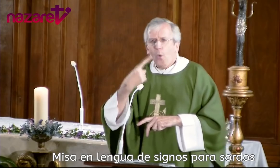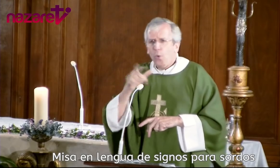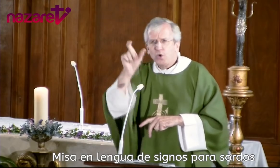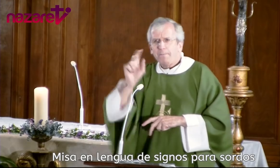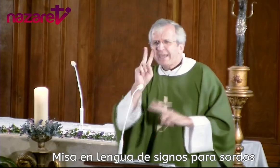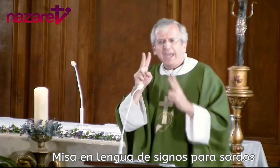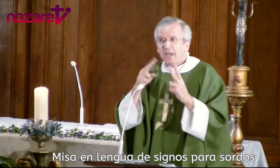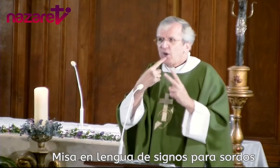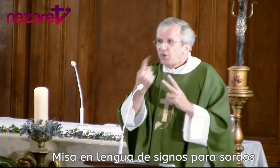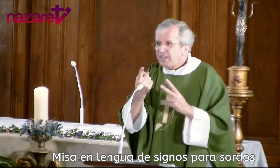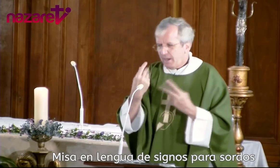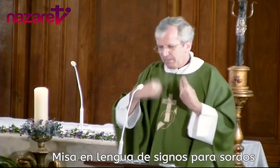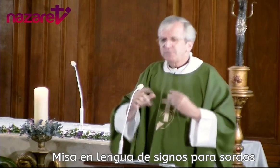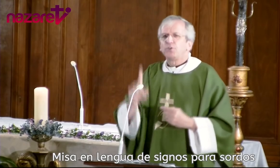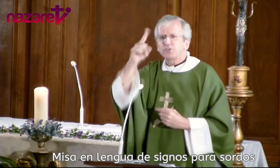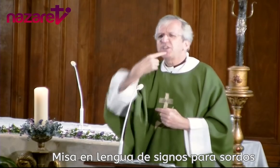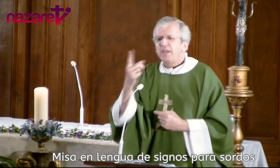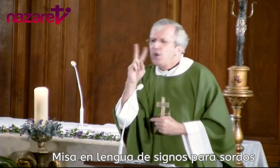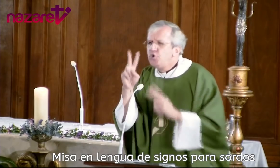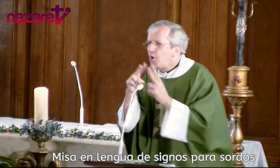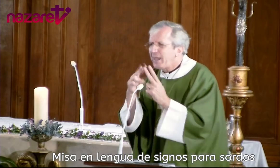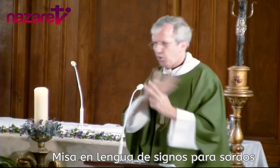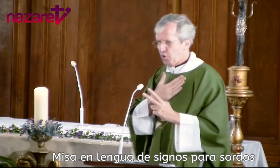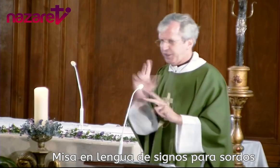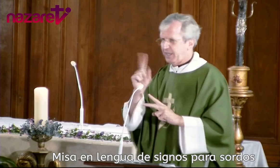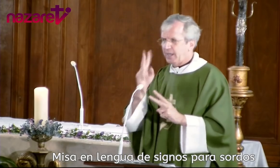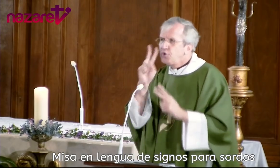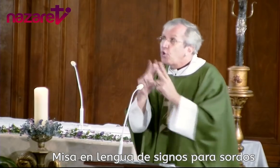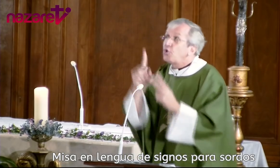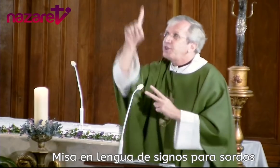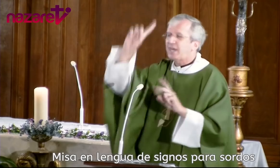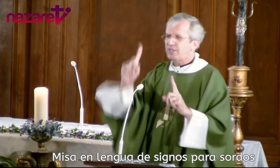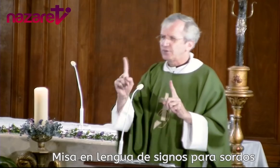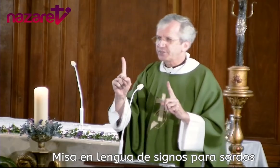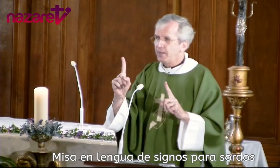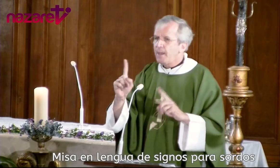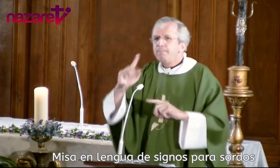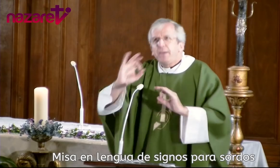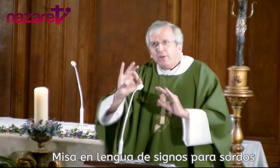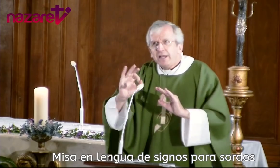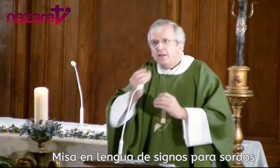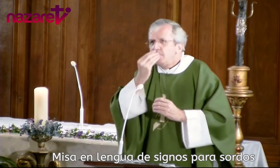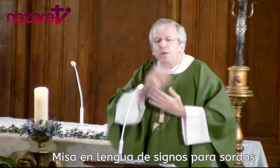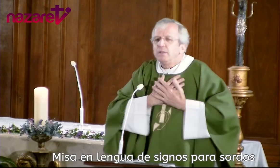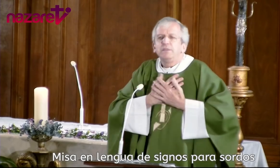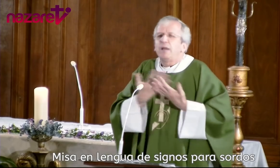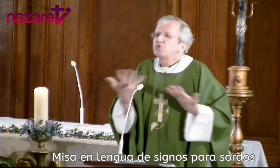un hombre que lo dice el mismo Dios, dice, no me conoce, no conoce a Dios, pero era, digamos, de